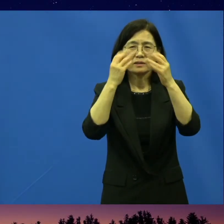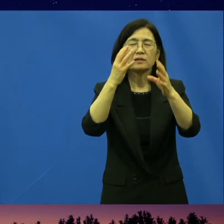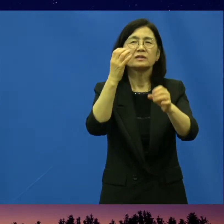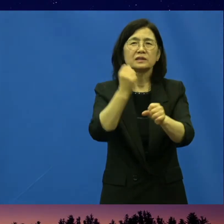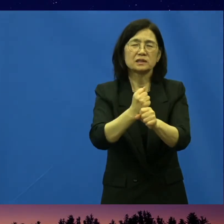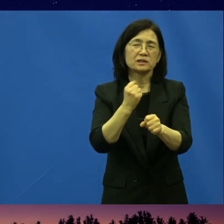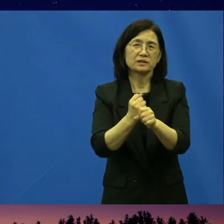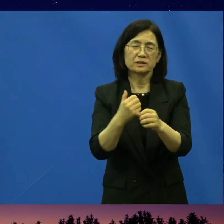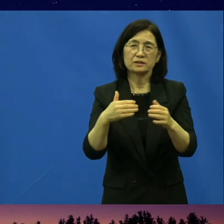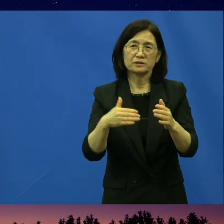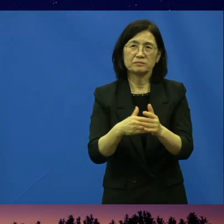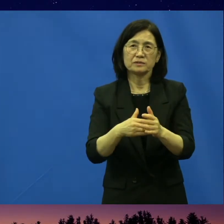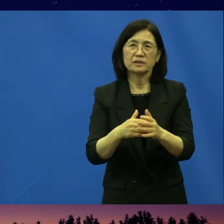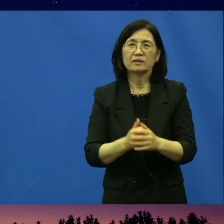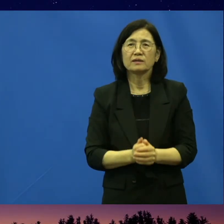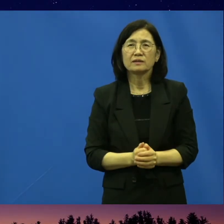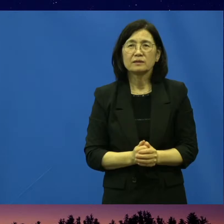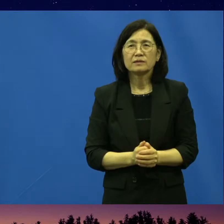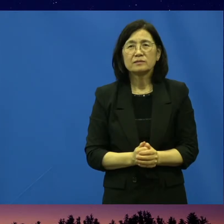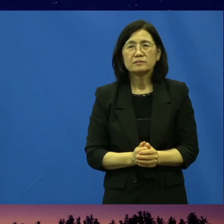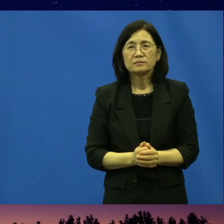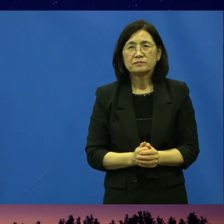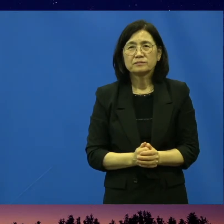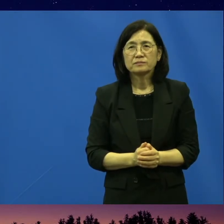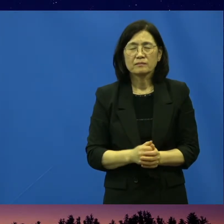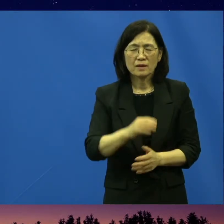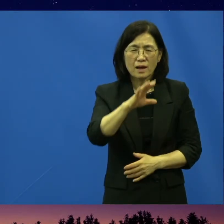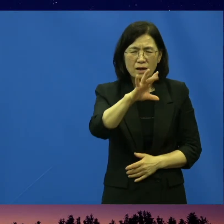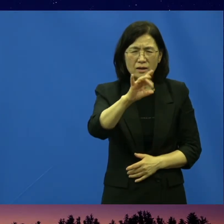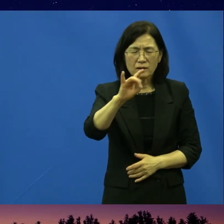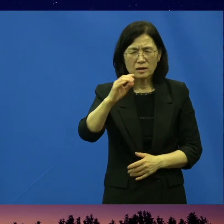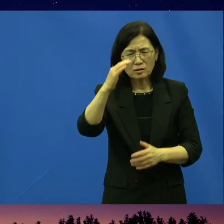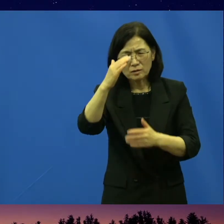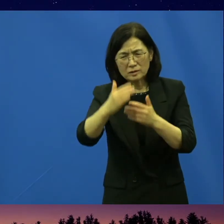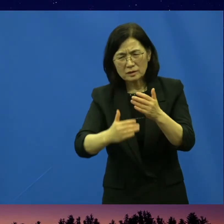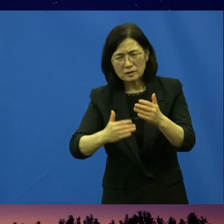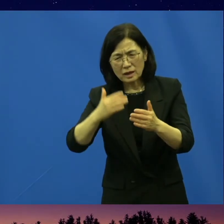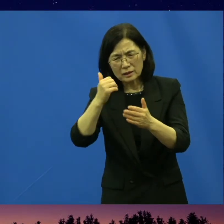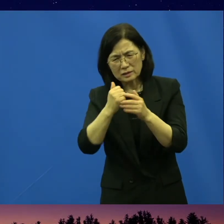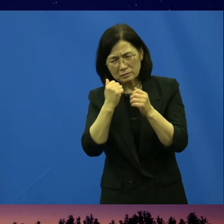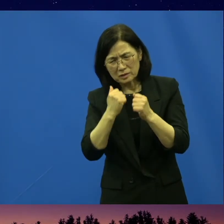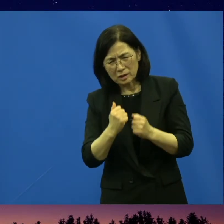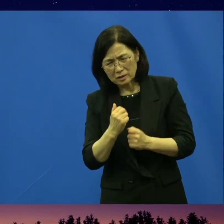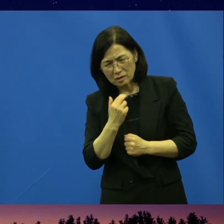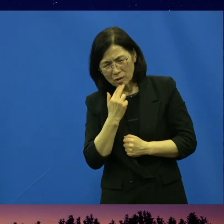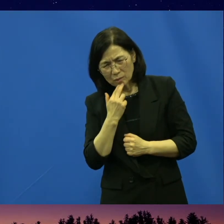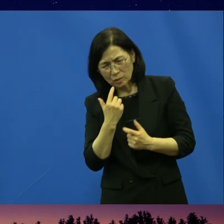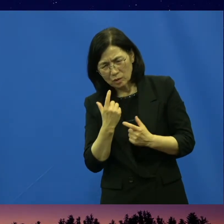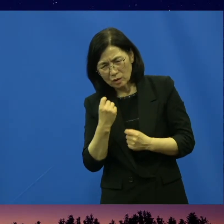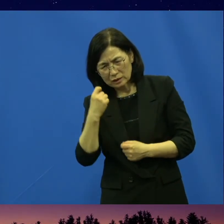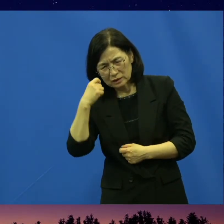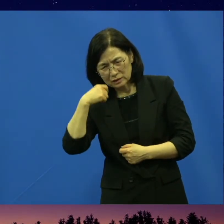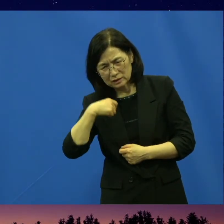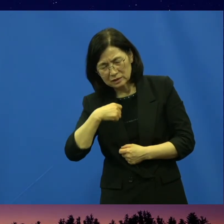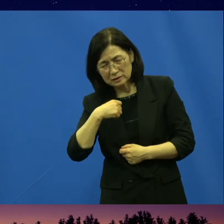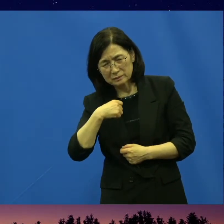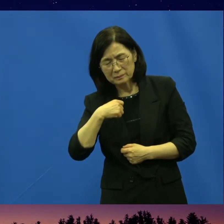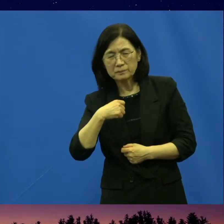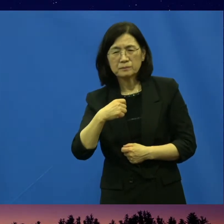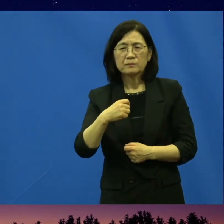여러분, 가끔 우리가 하나님의 부재를 느낄 때가 있습니다. 언제요? 기도 응답이 잘 이루어지지 않아요.